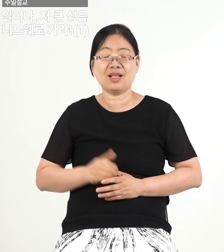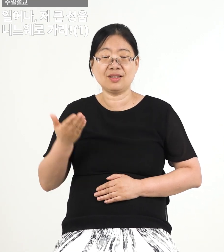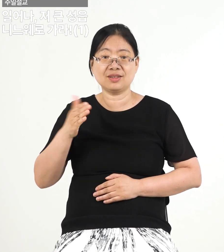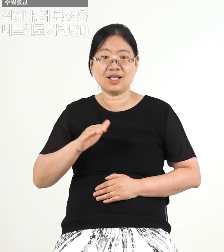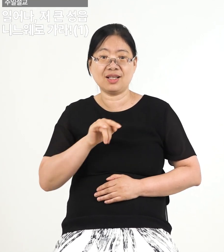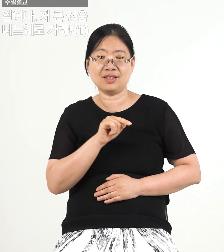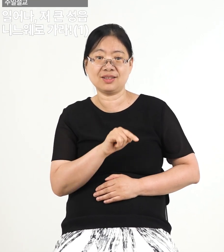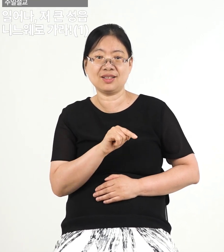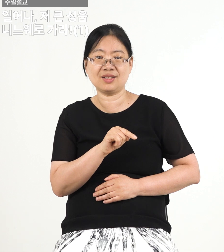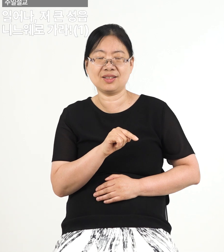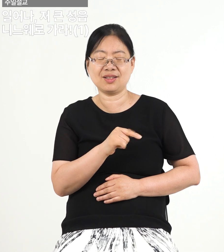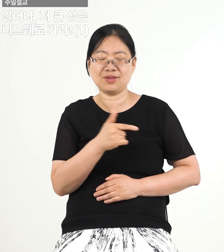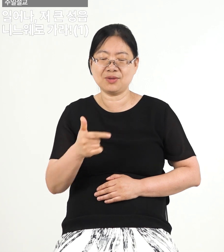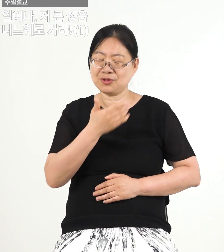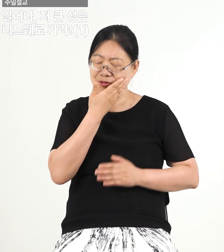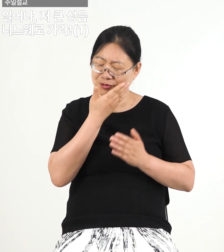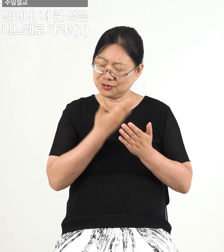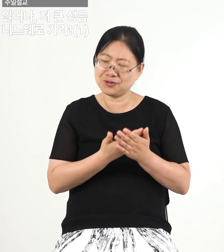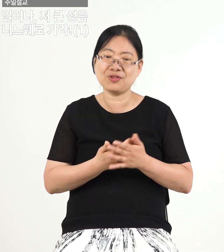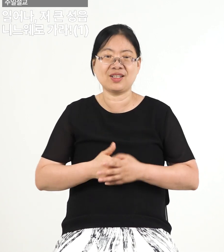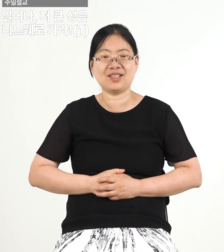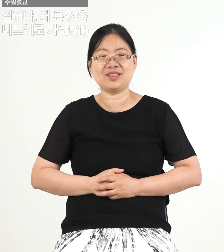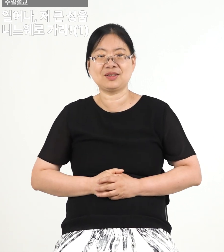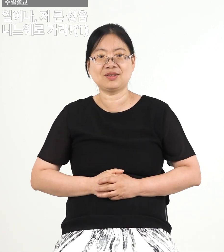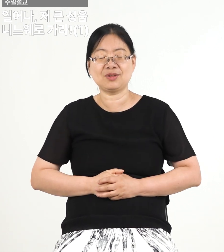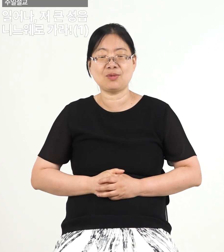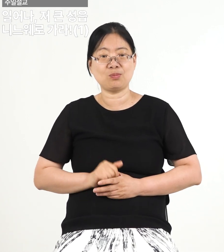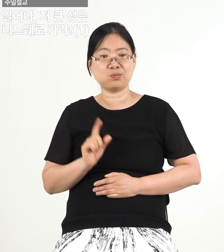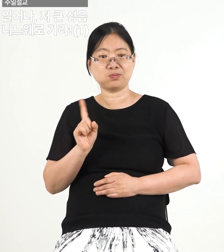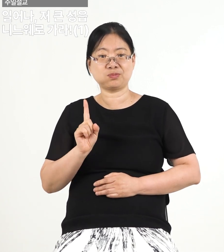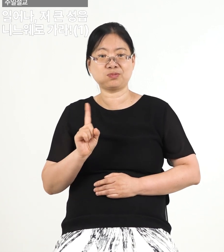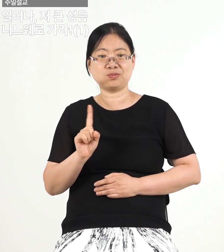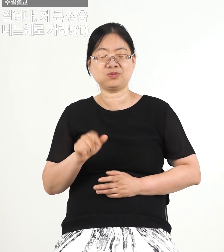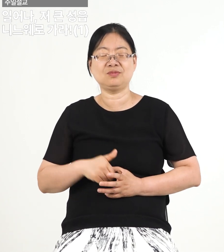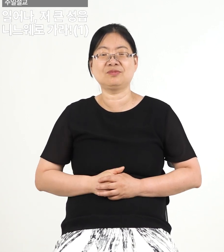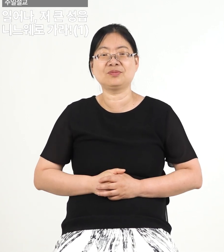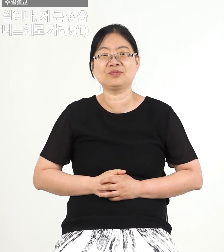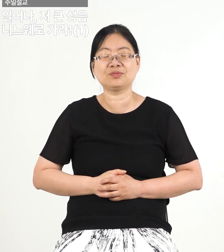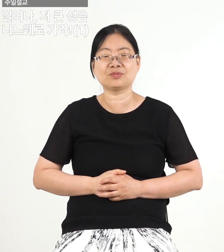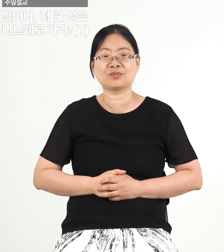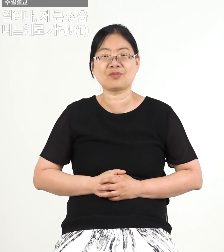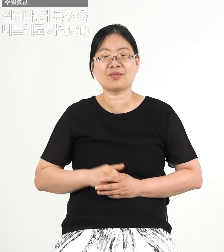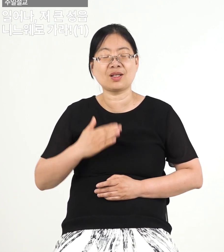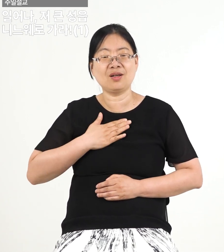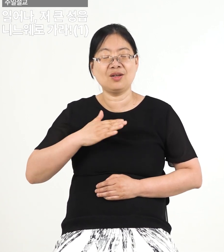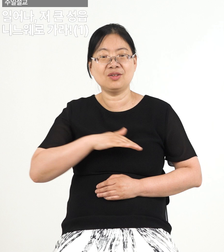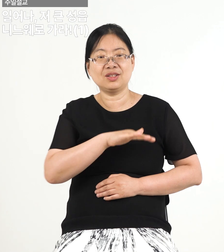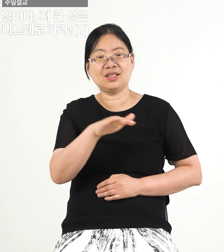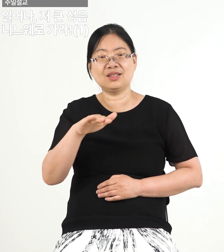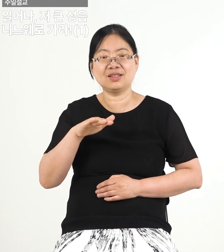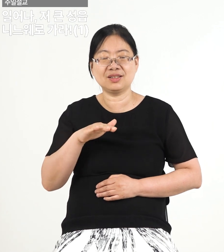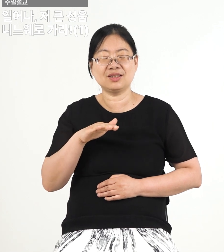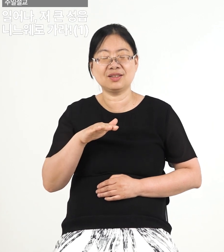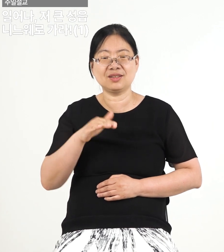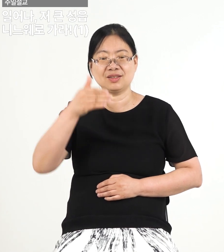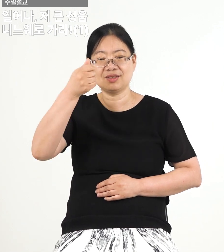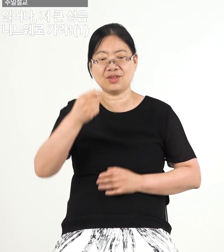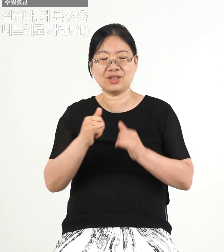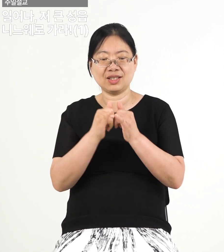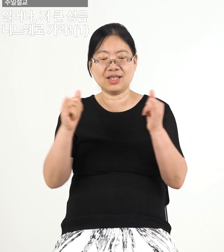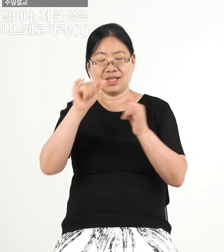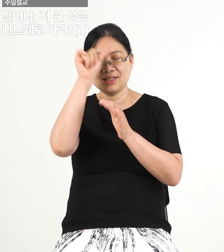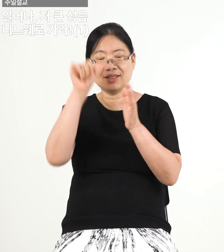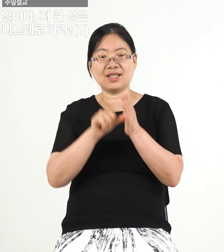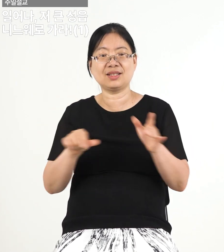이게 아주 중요한 지점이에요. 뭐냐 하면 우리도 이렇게 이제 여러 사람